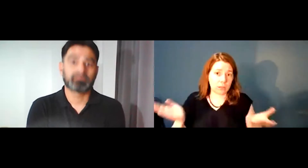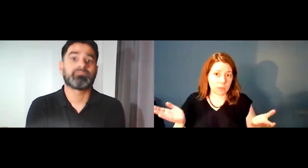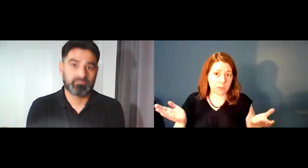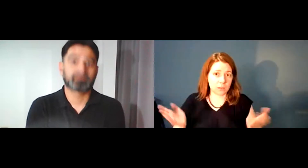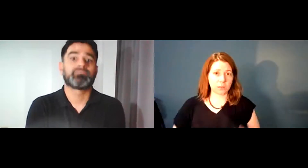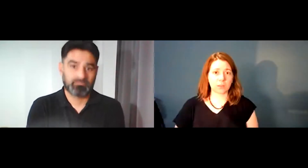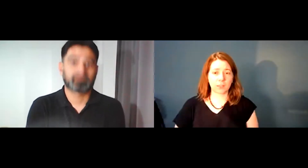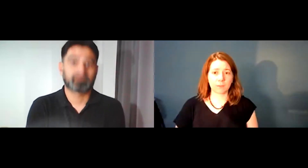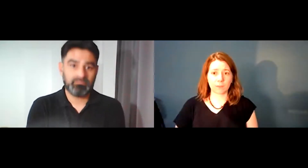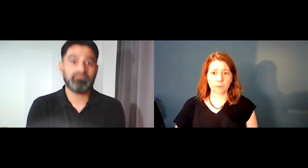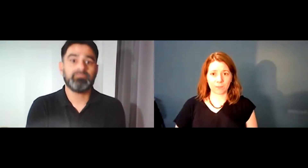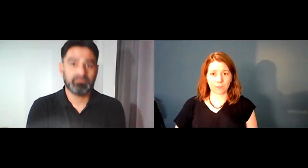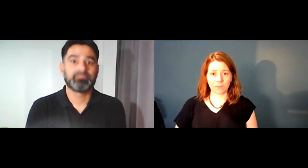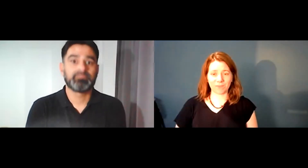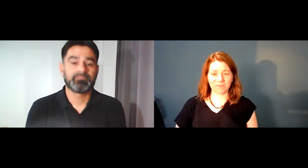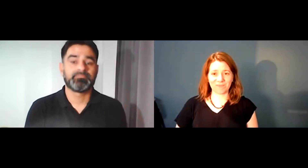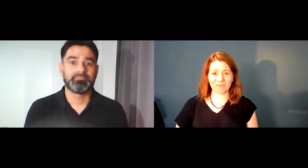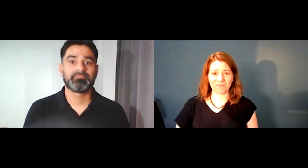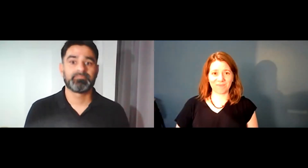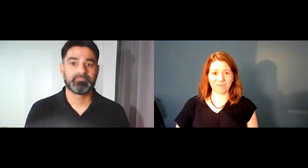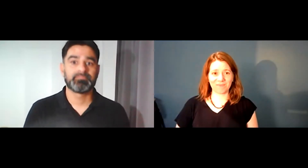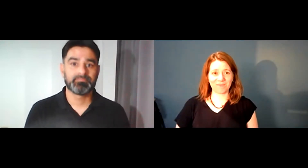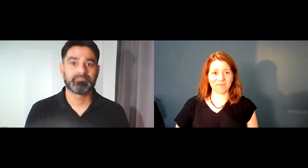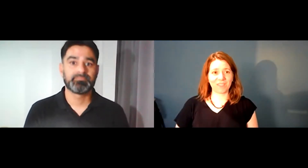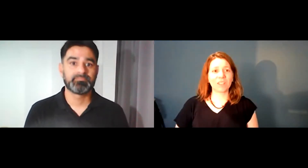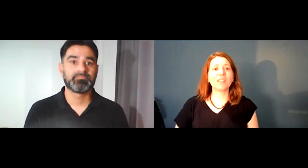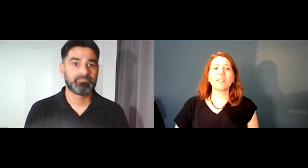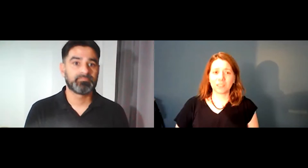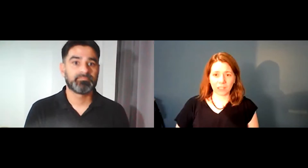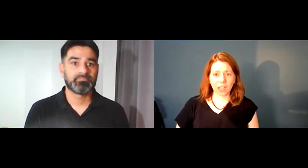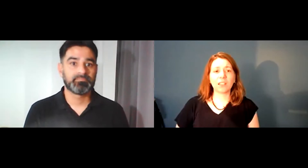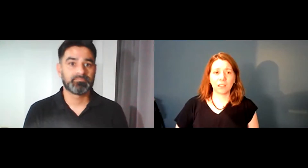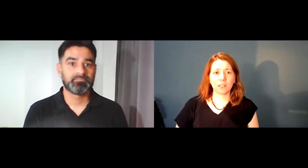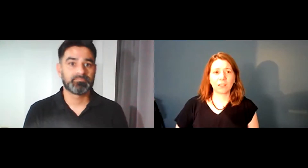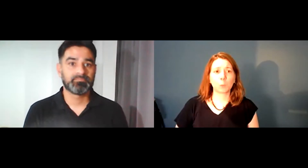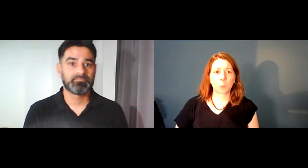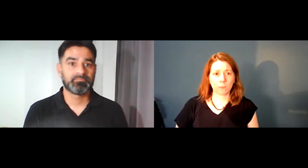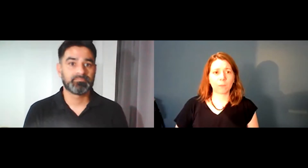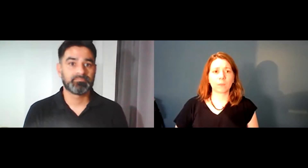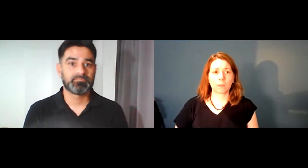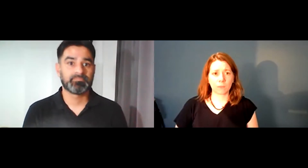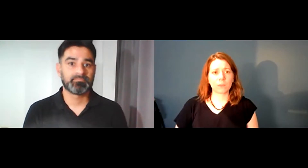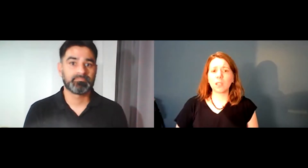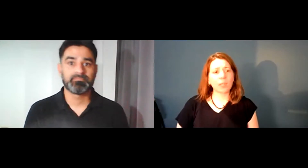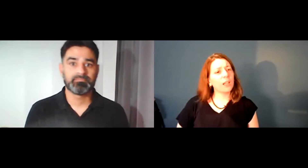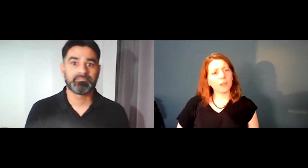ahí no entiendo. Sí que es, ellos... Queda otro como administrador. Queda como administrador otro. Otra persona queda